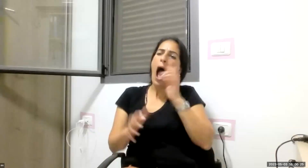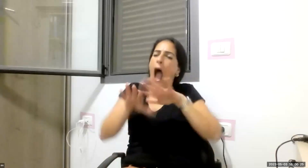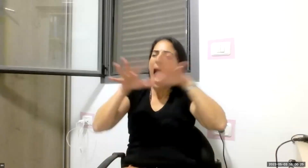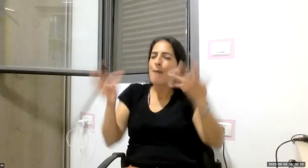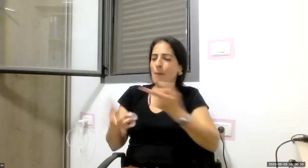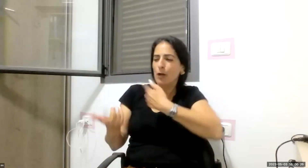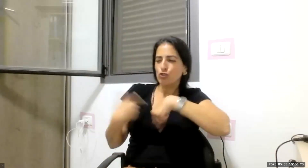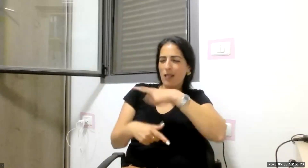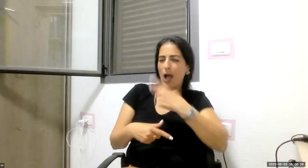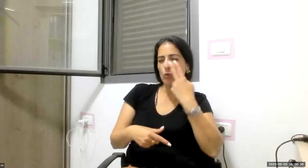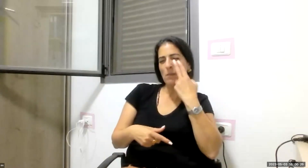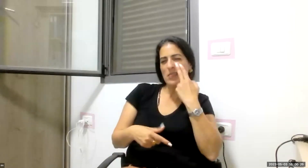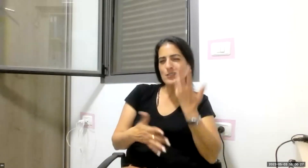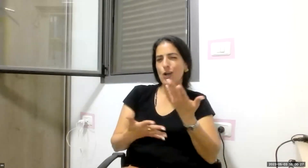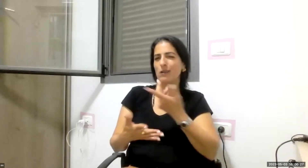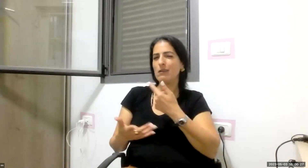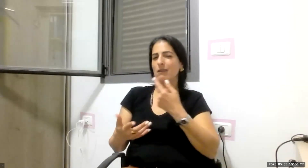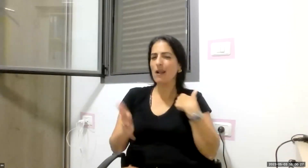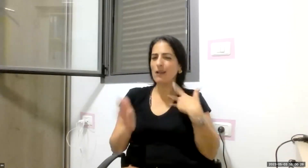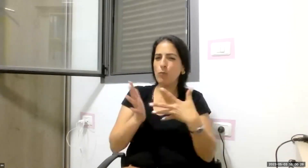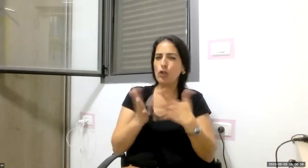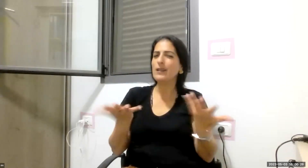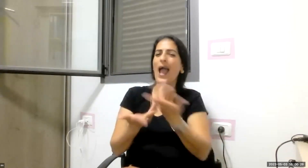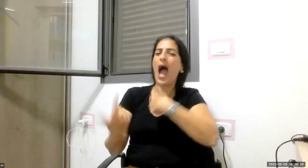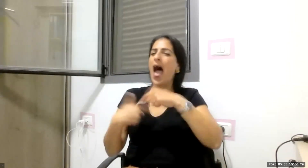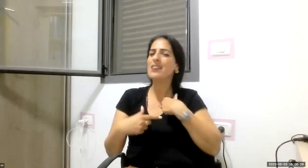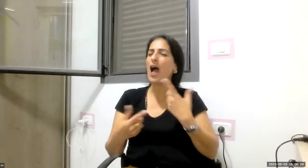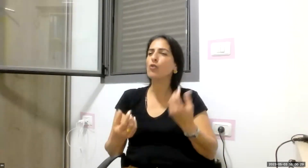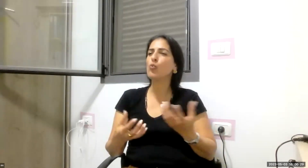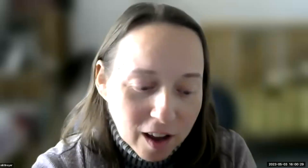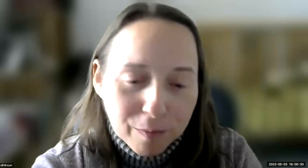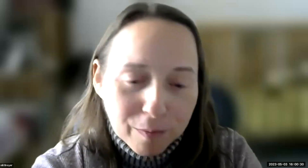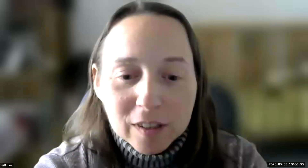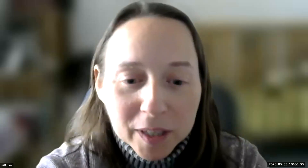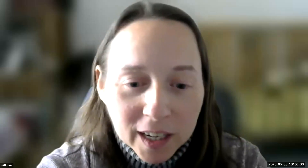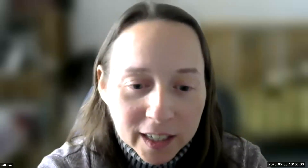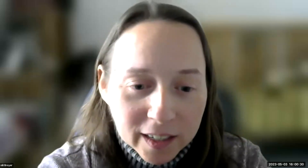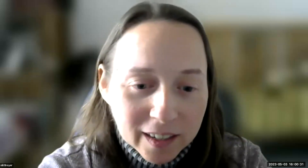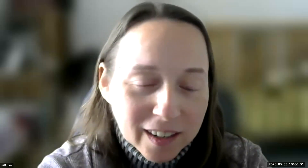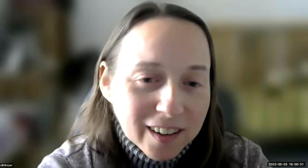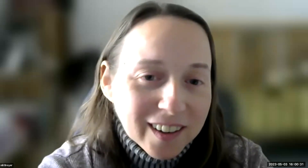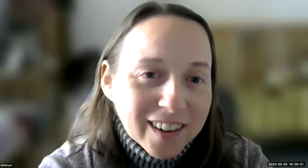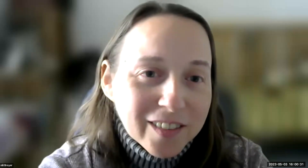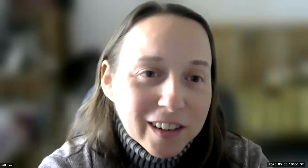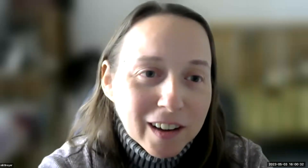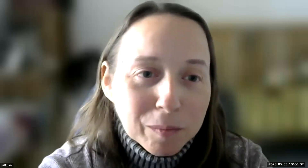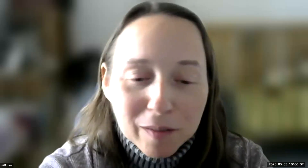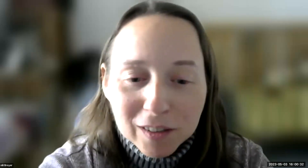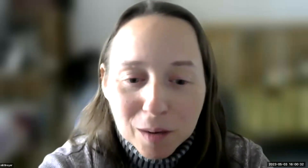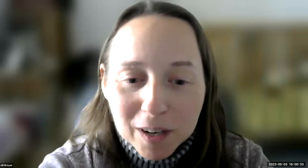קהילה נגישה, מכילה, וכמובן שזה תמיד חלקי, ואני מקווה שגם